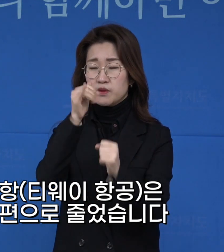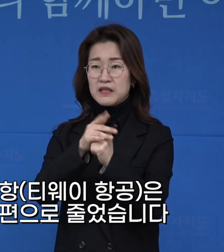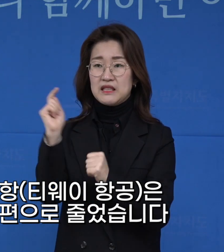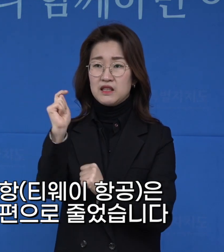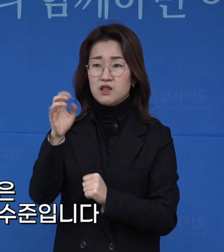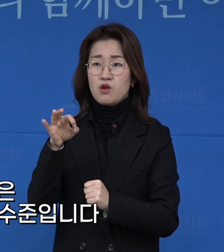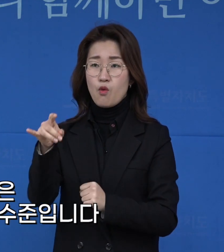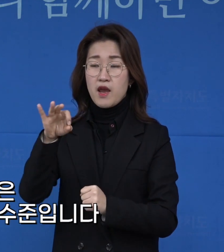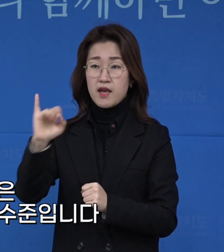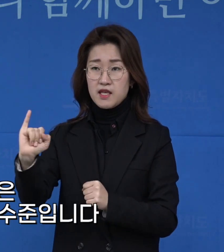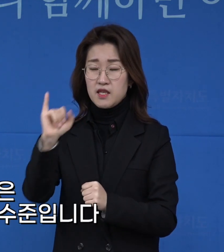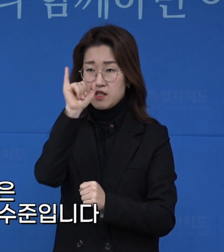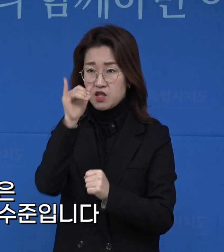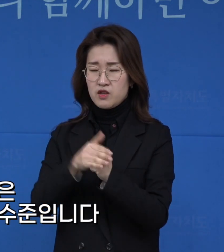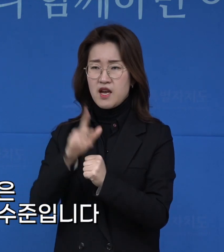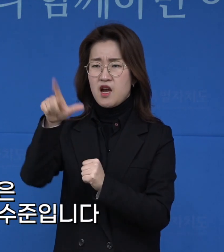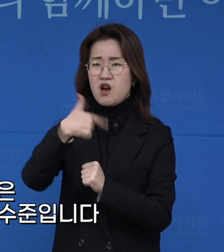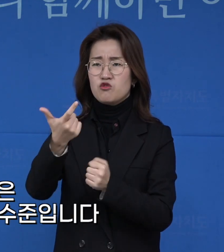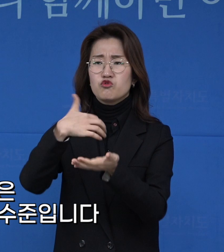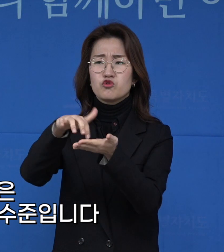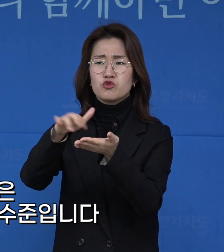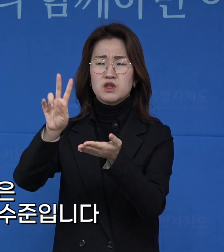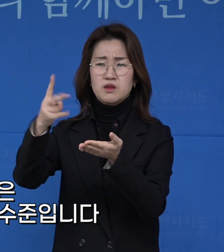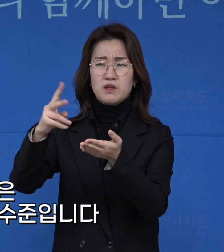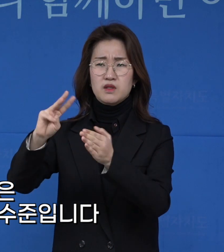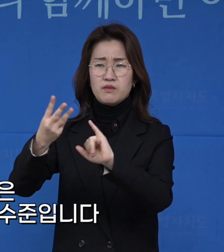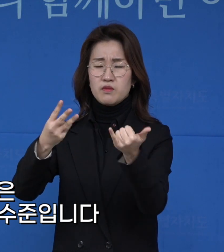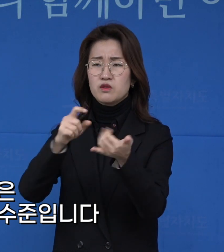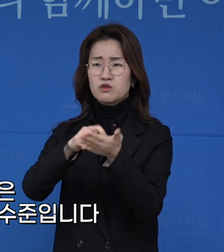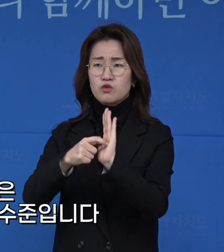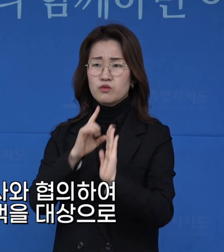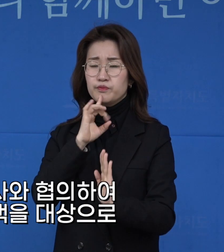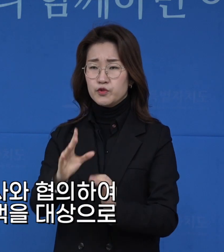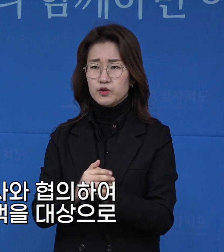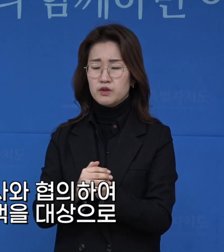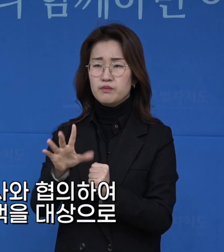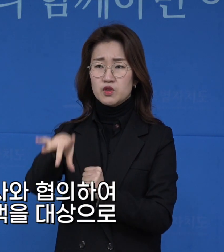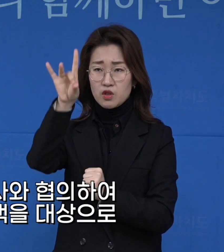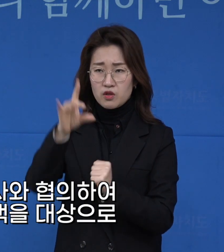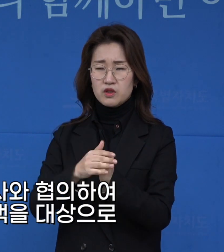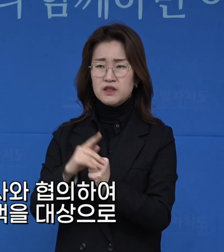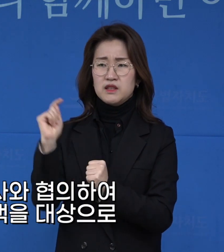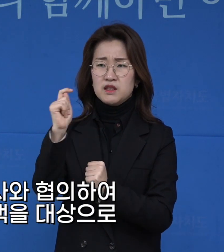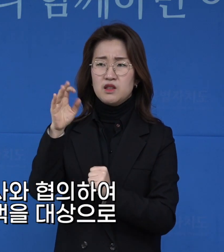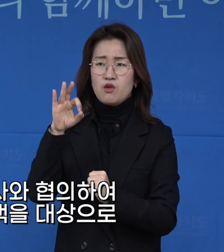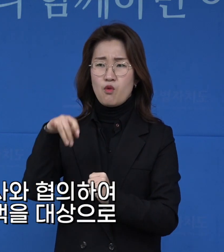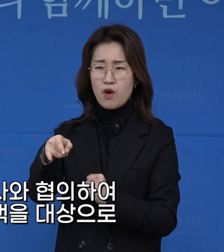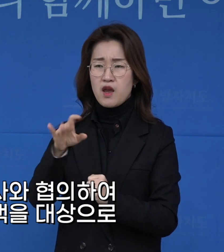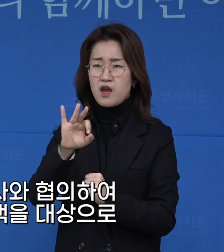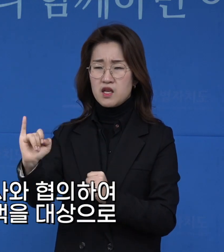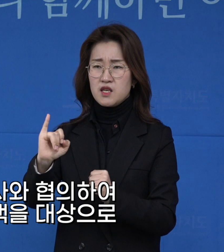행복입니다 탑승객 읏 하 루 이 300명 수준입니다 먼저 테이 항공사와